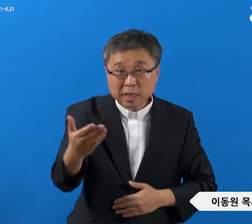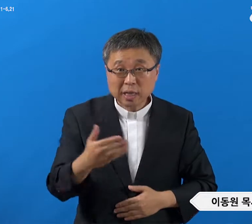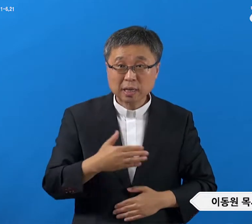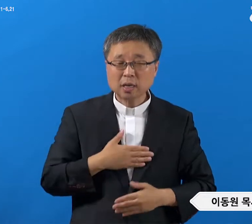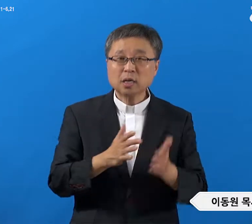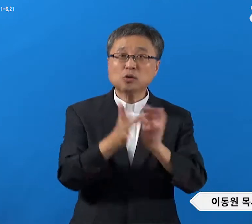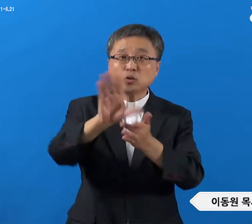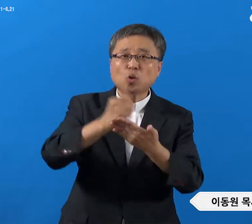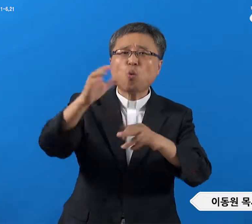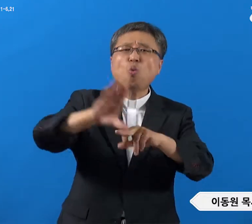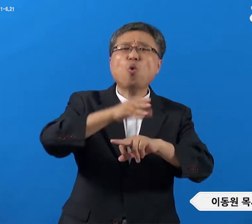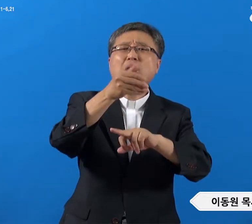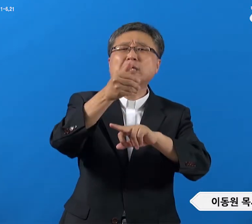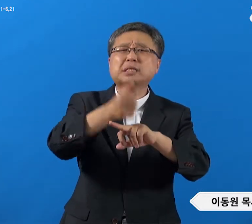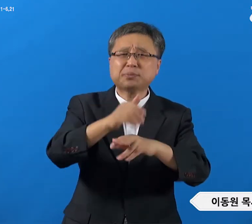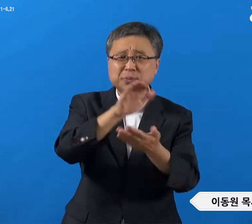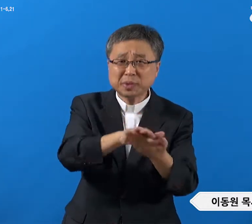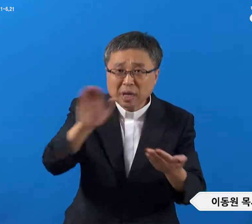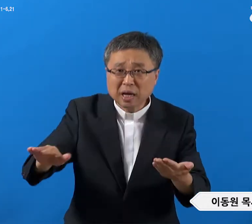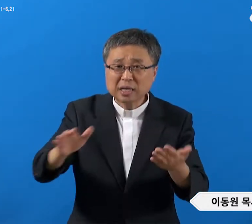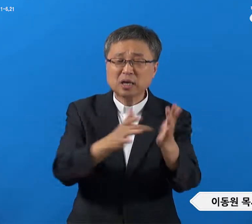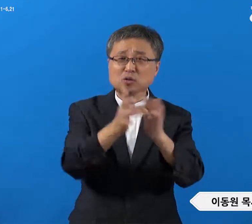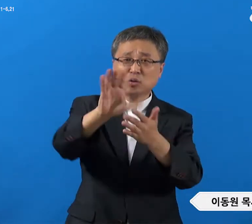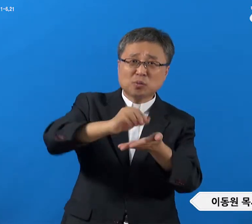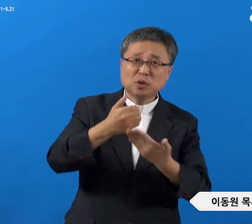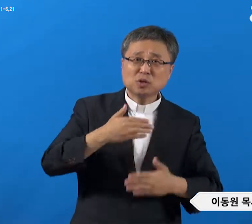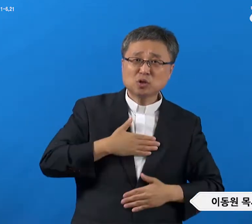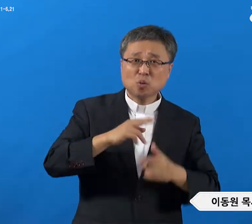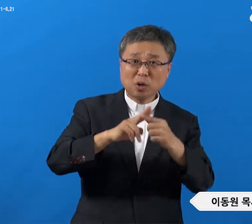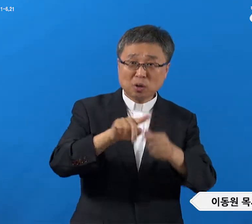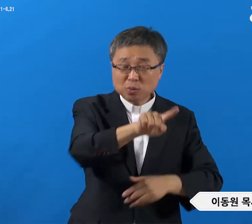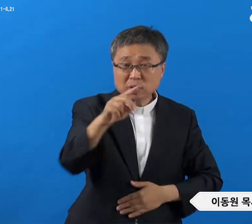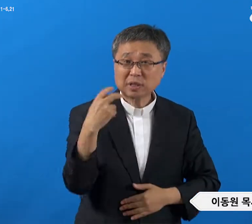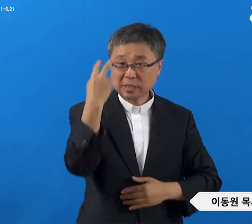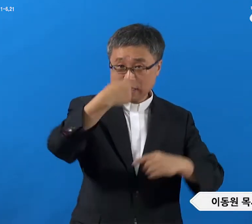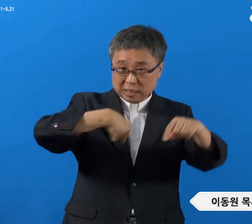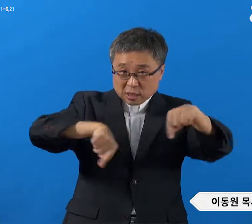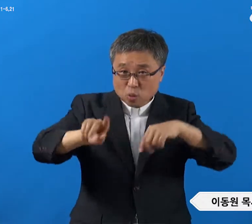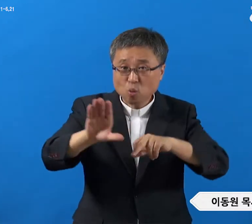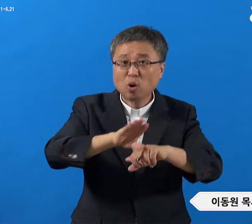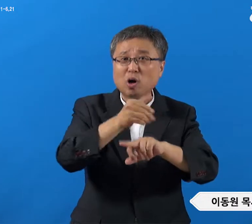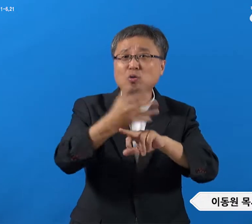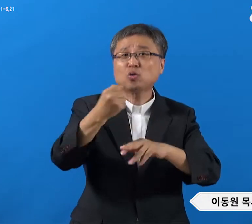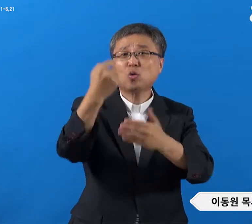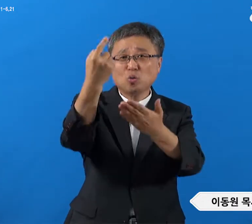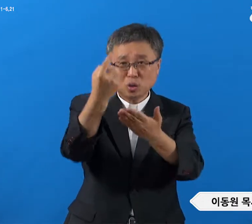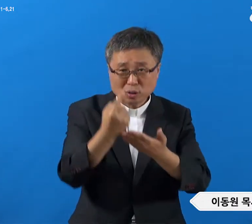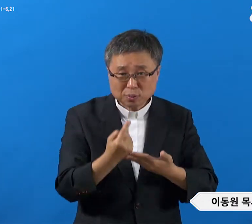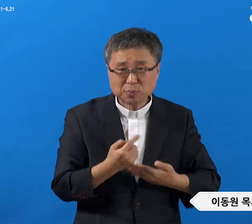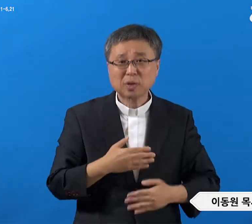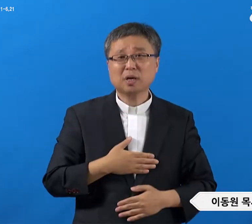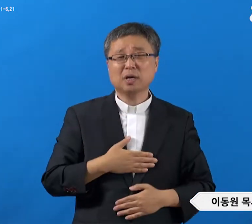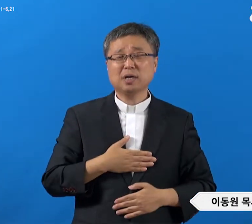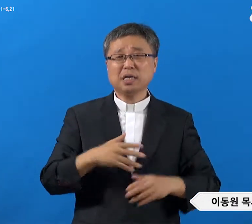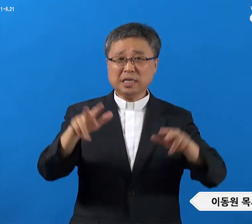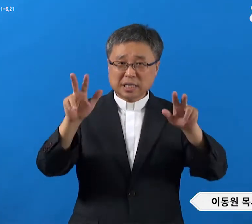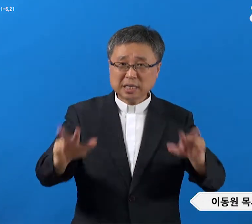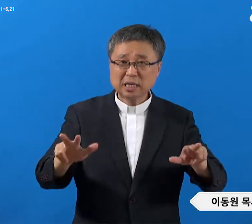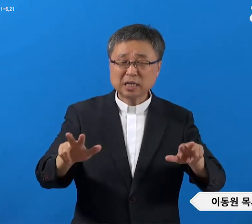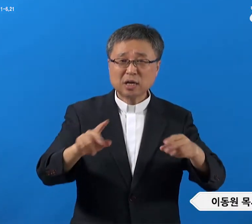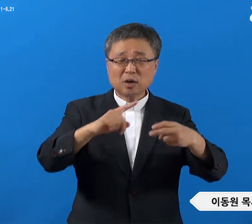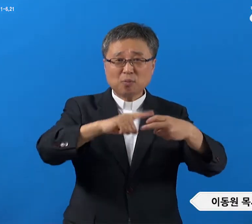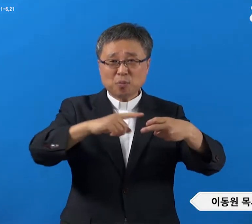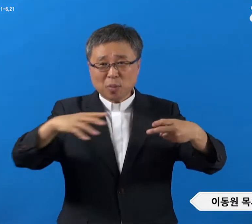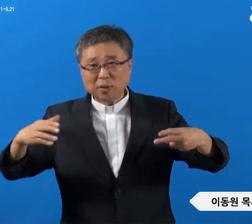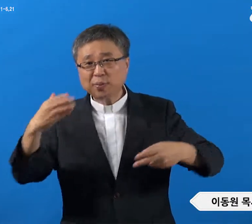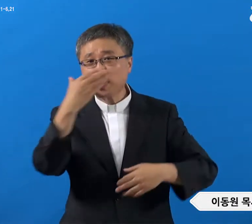예수가 왕이십니다. 예수님이 여러분과 저를 다스리는 왕으로 오셨다는 것입니다. 네. 자,